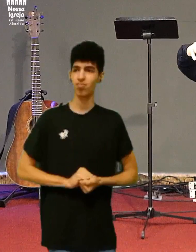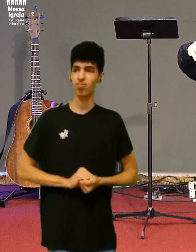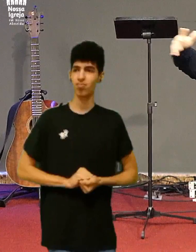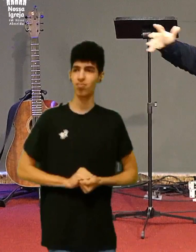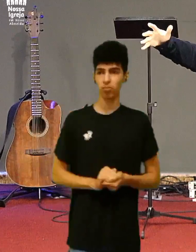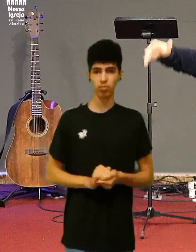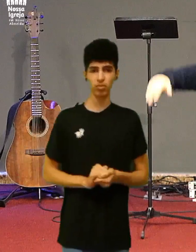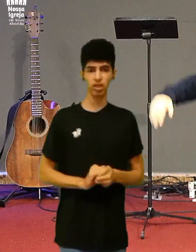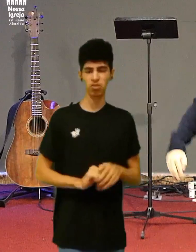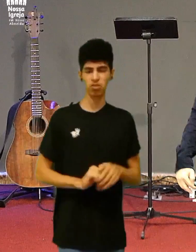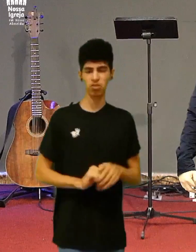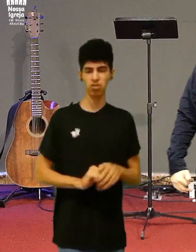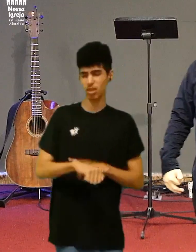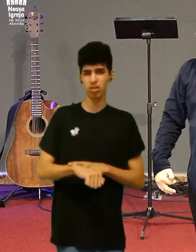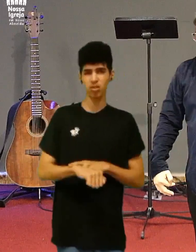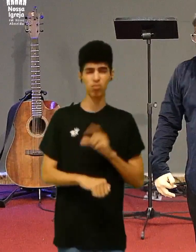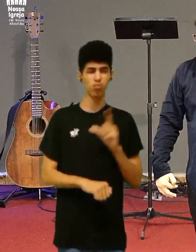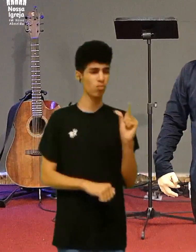avivamento acontece.